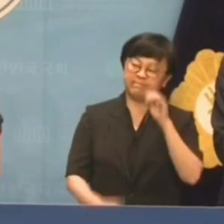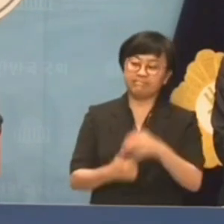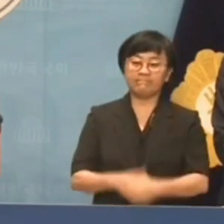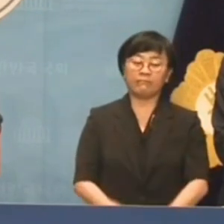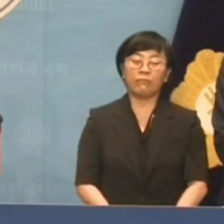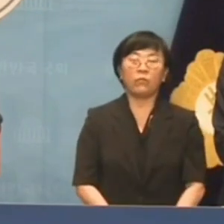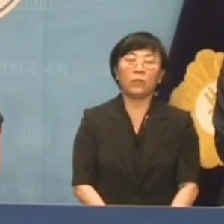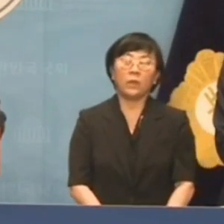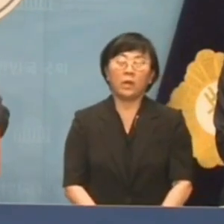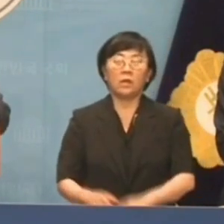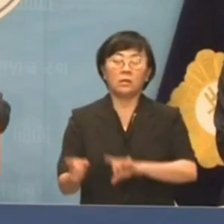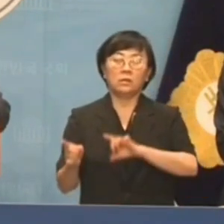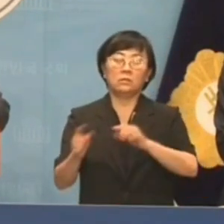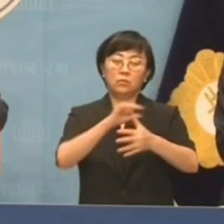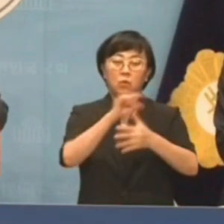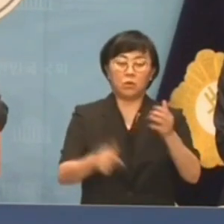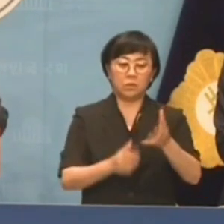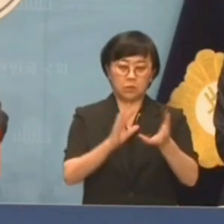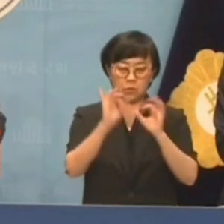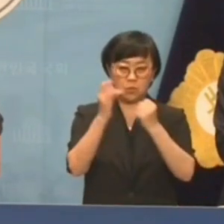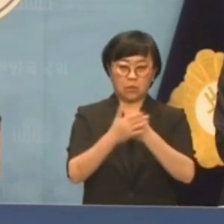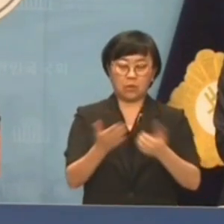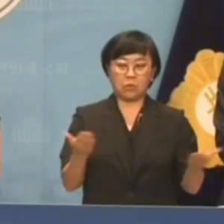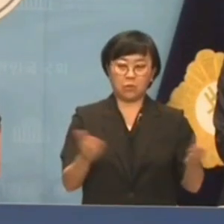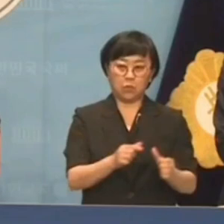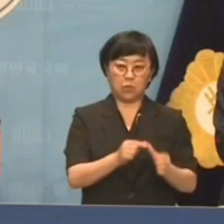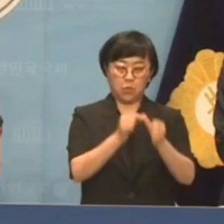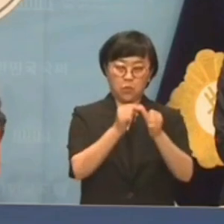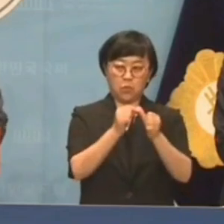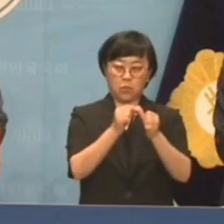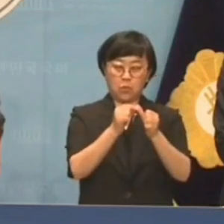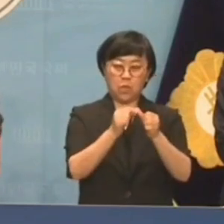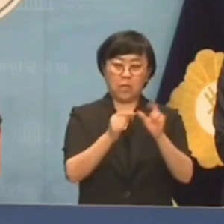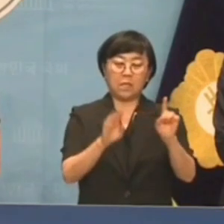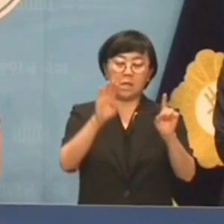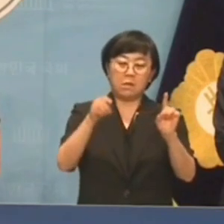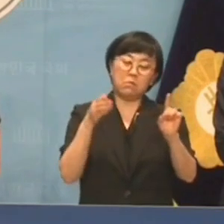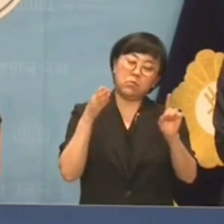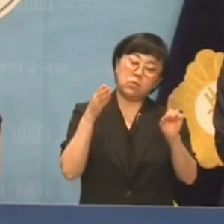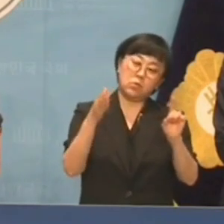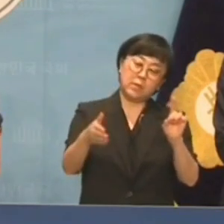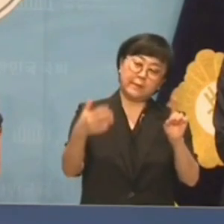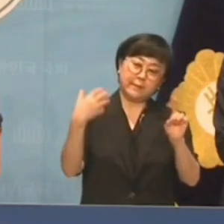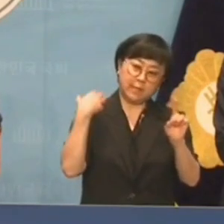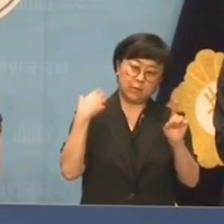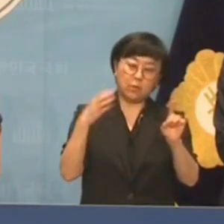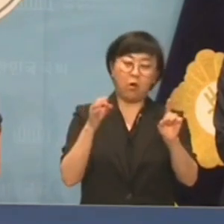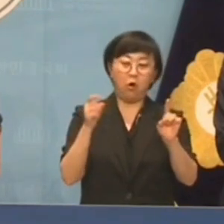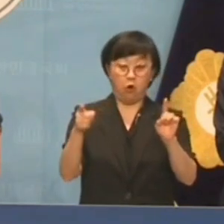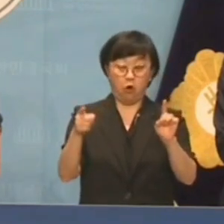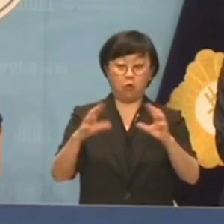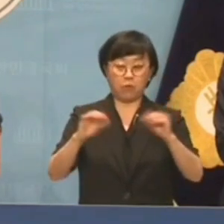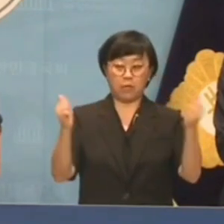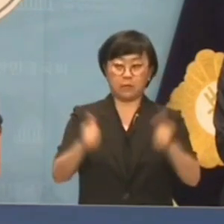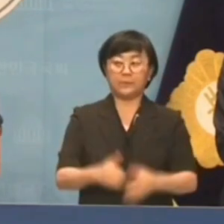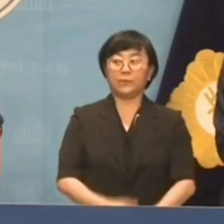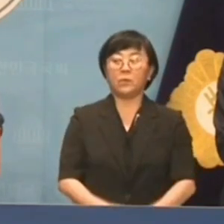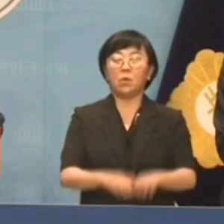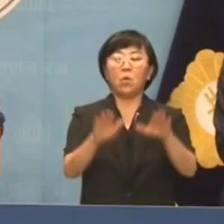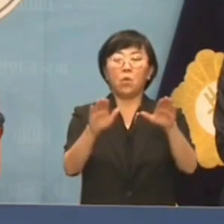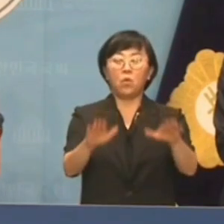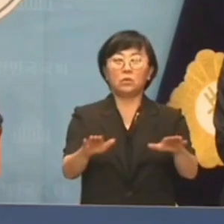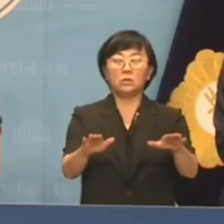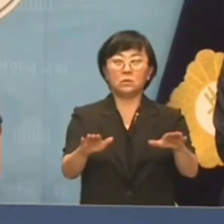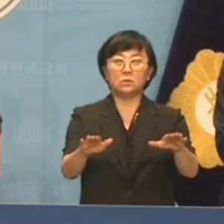네, 민생회복 프로젝트 연속토론회 노동고용1분과 책임위원을 맡고 있는 어기규입니다. 오늘 토론회